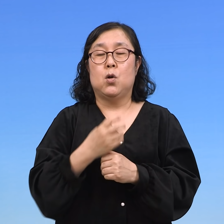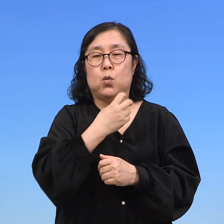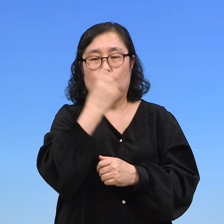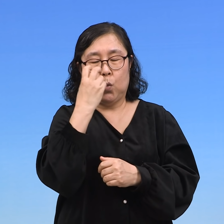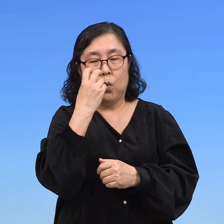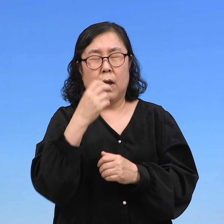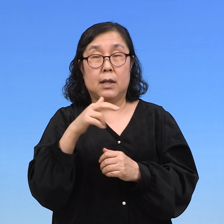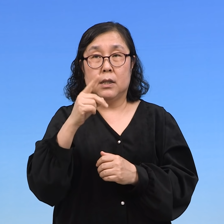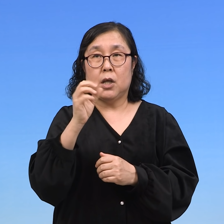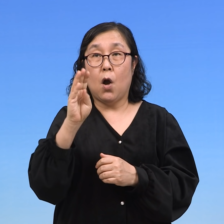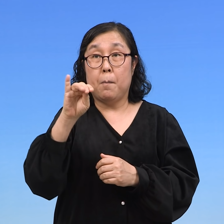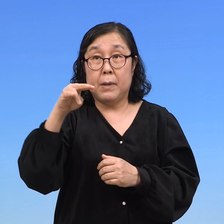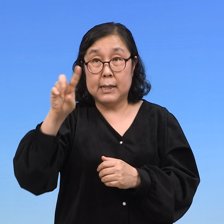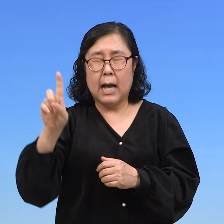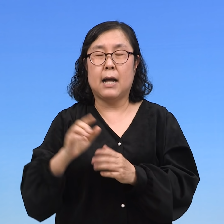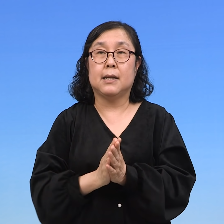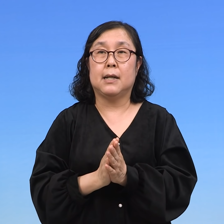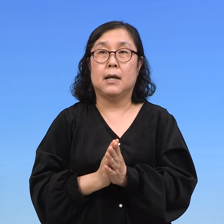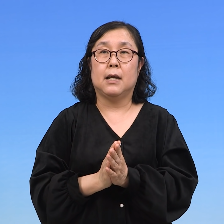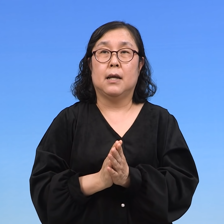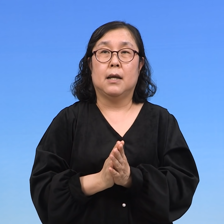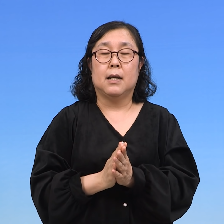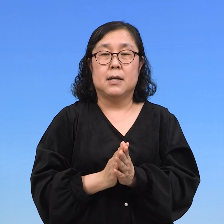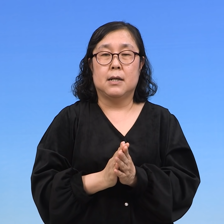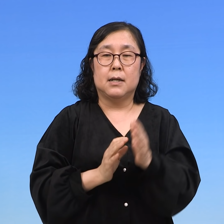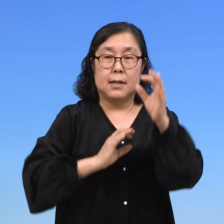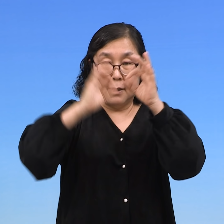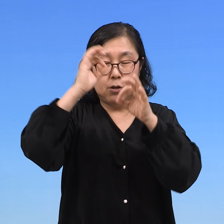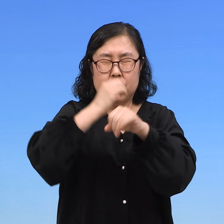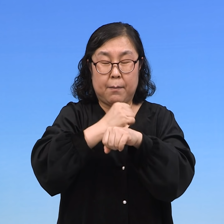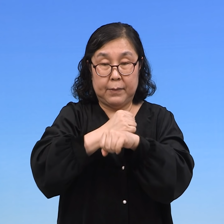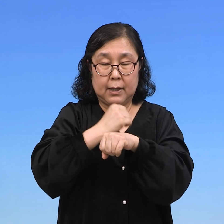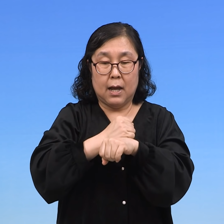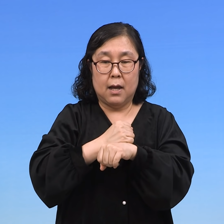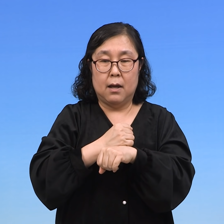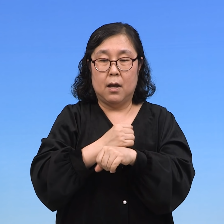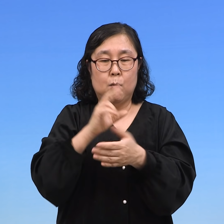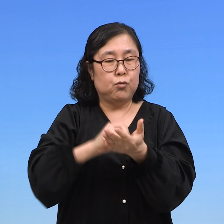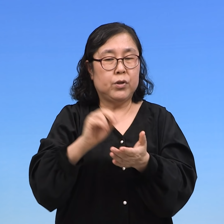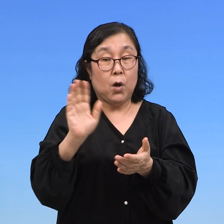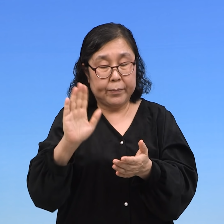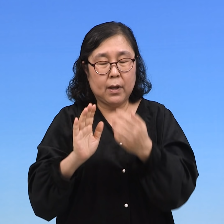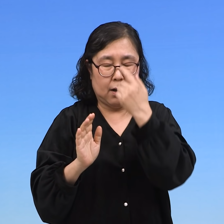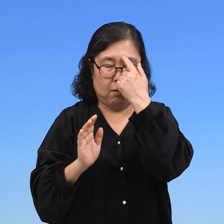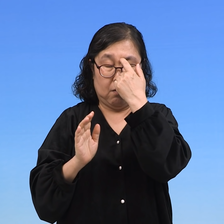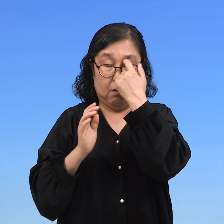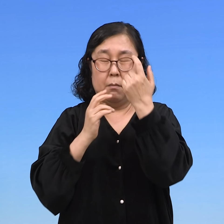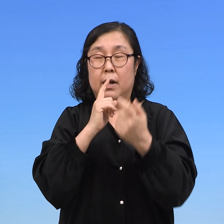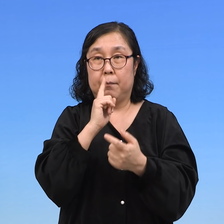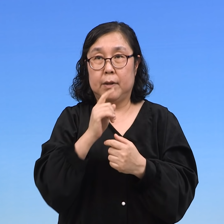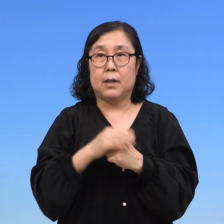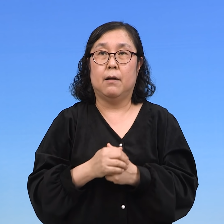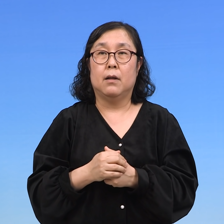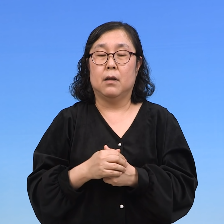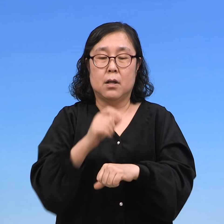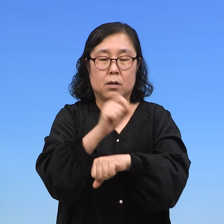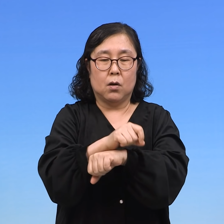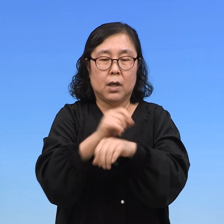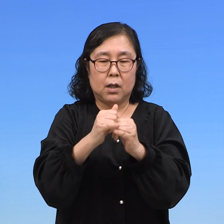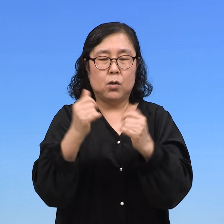똑똑한 정비사들이 가지기 쉬운 실수가 이런 거 아니겠습니까? 오늘 본문의 서기관들이 딱 그런 상황이라는 거예요